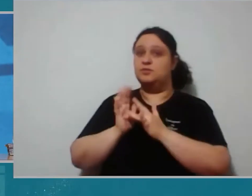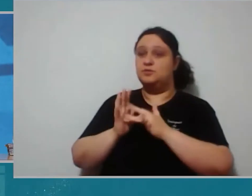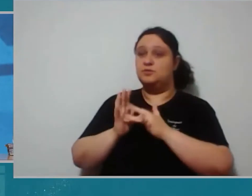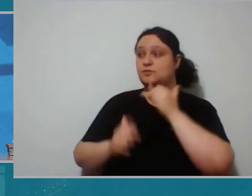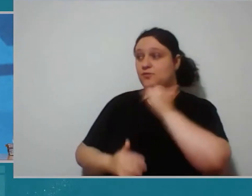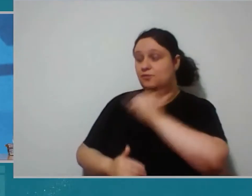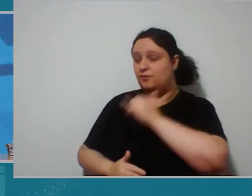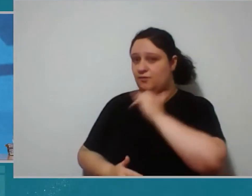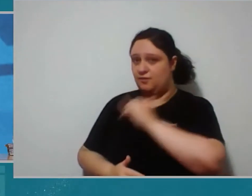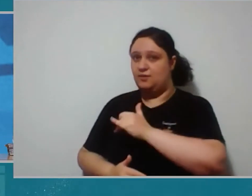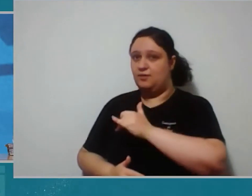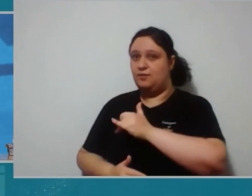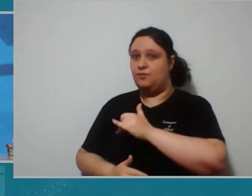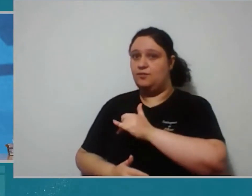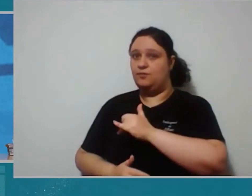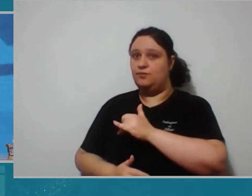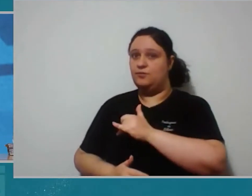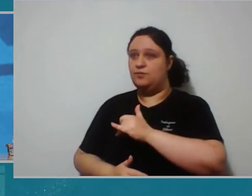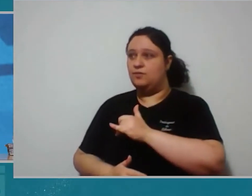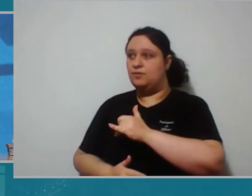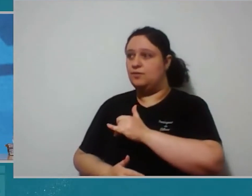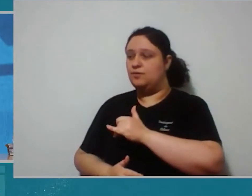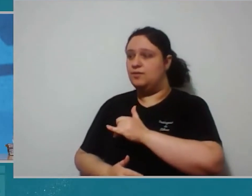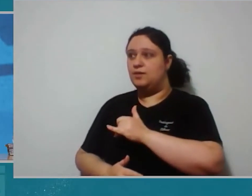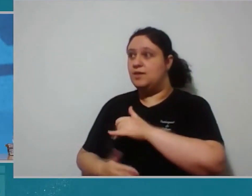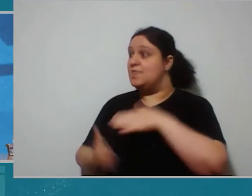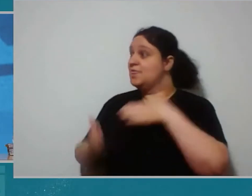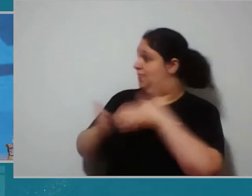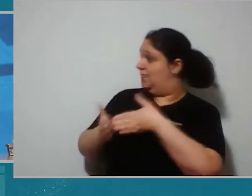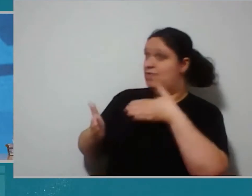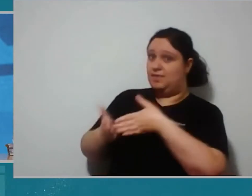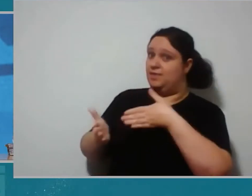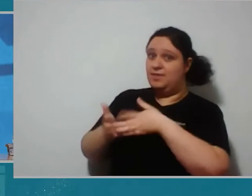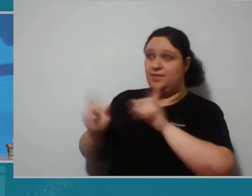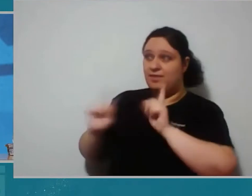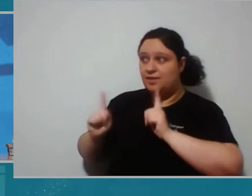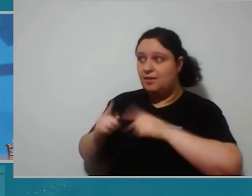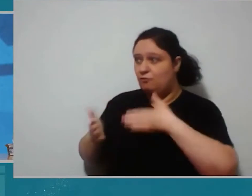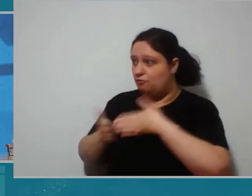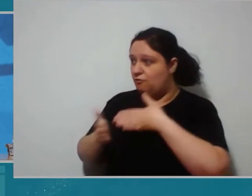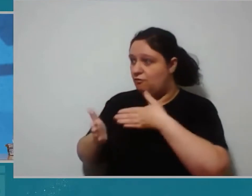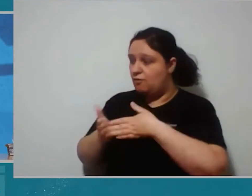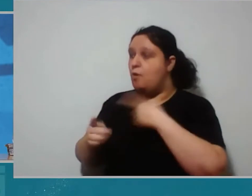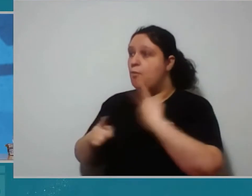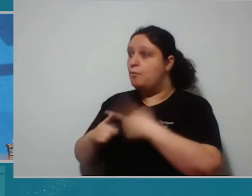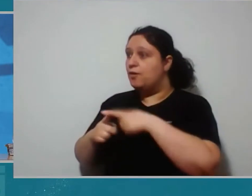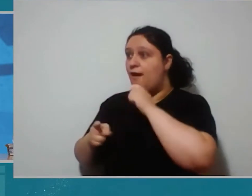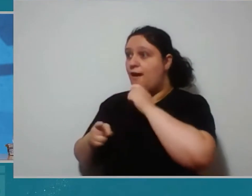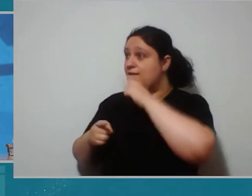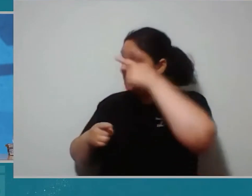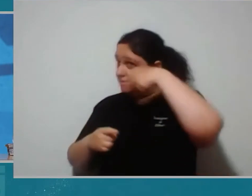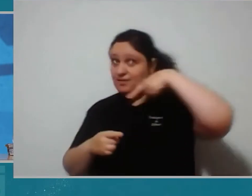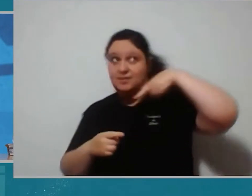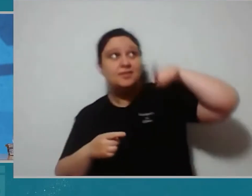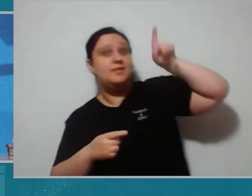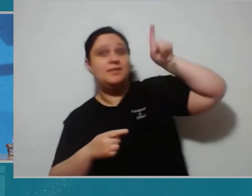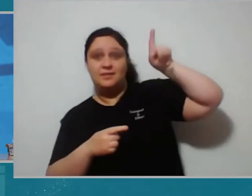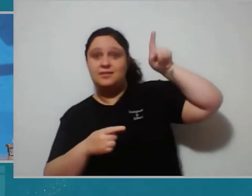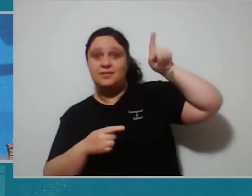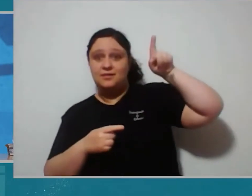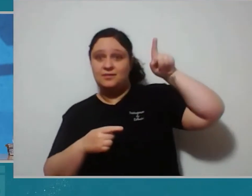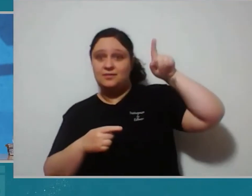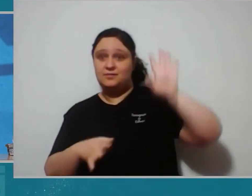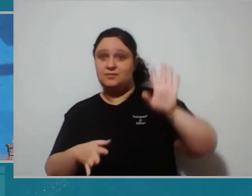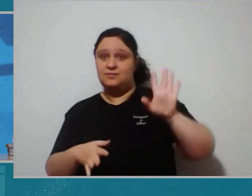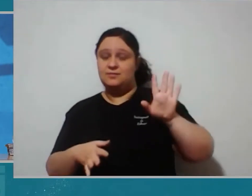Recomendou-lhe Jesus, não me detenhas, porque ainda não subi, amém? Falta